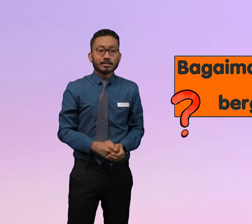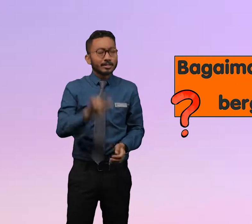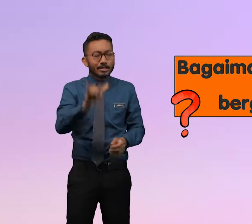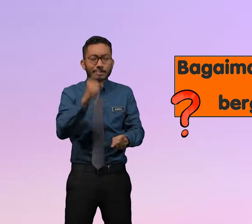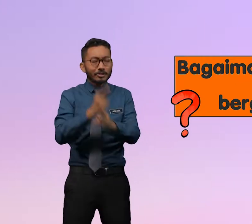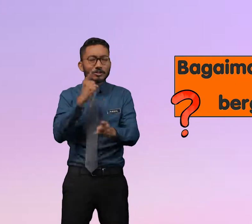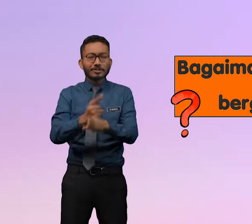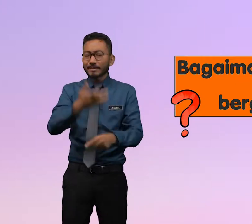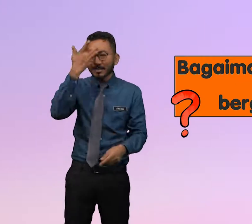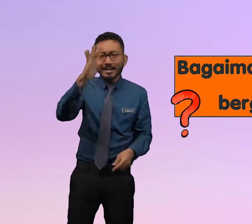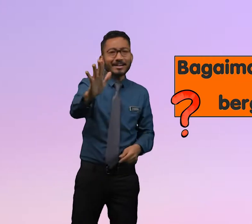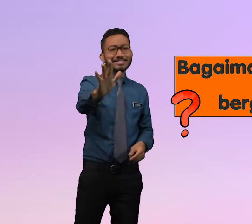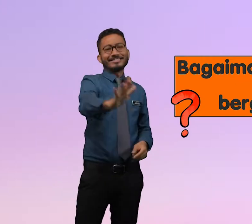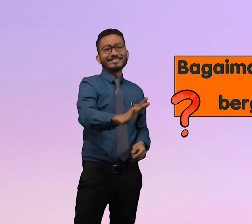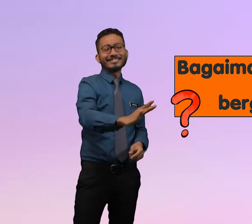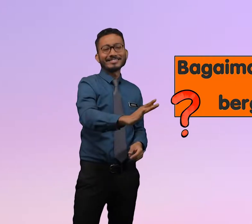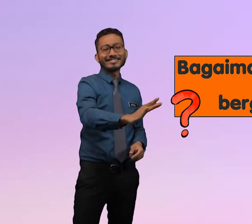Ya betul, benar.